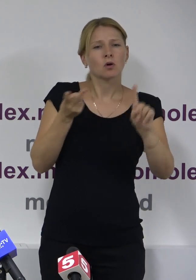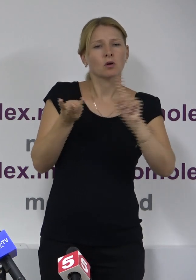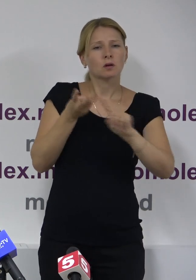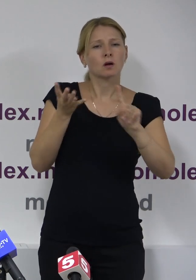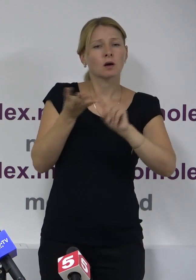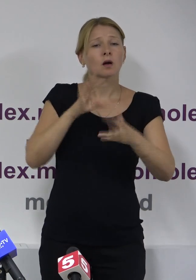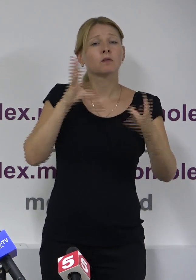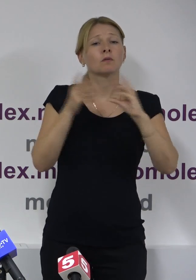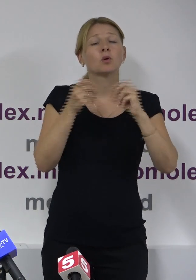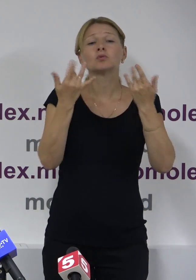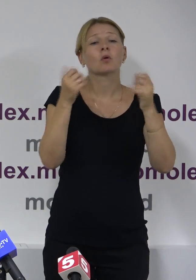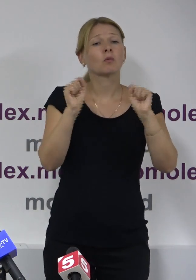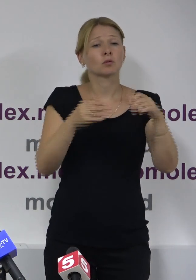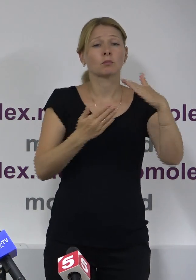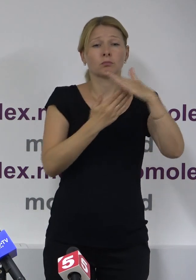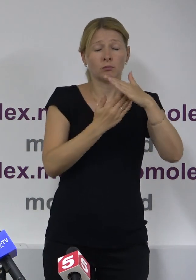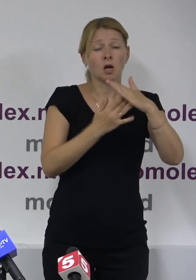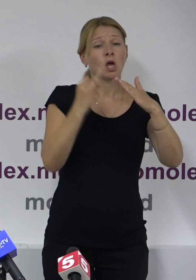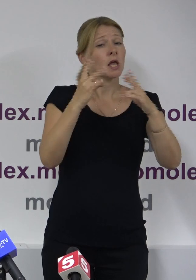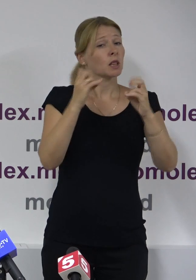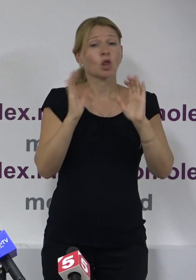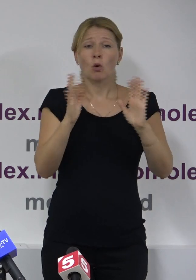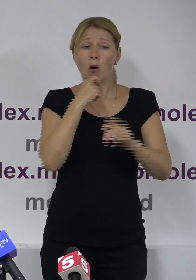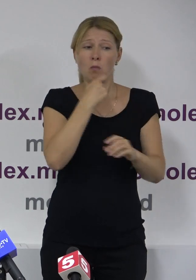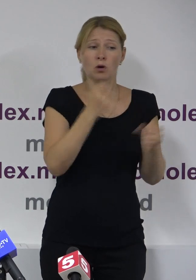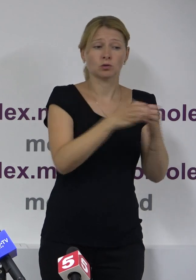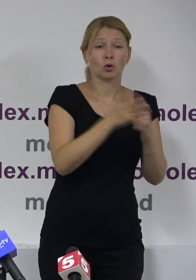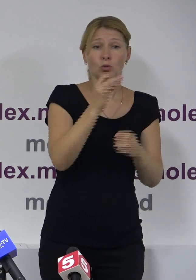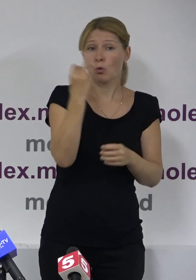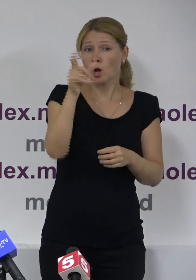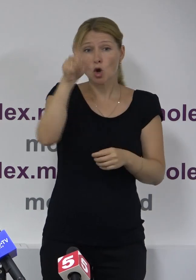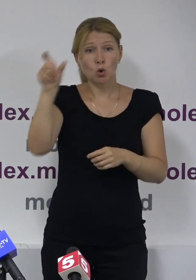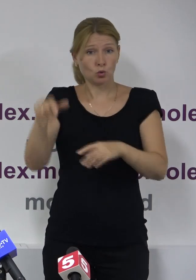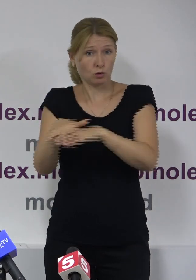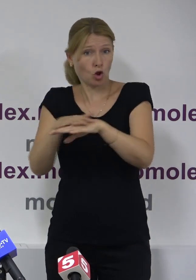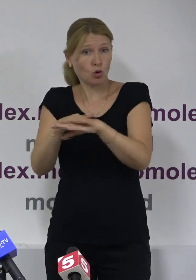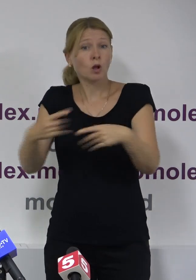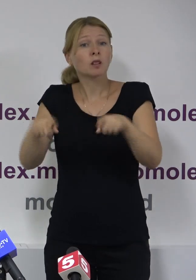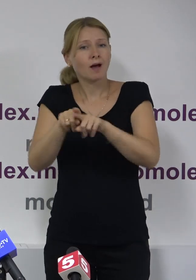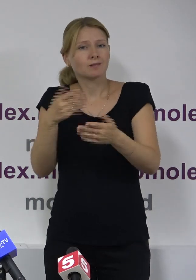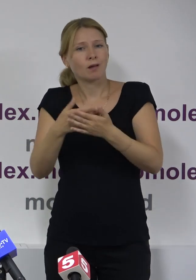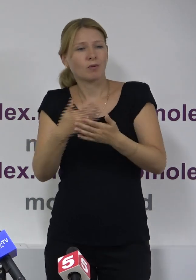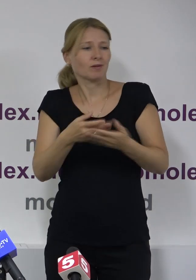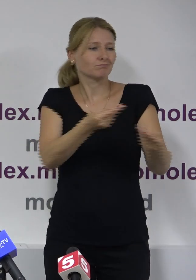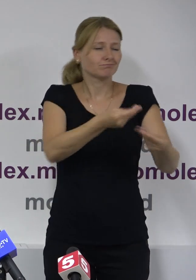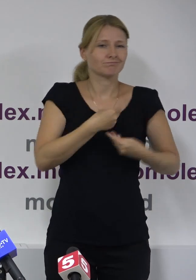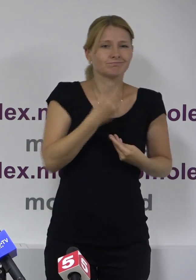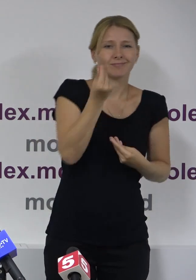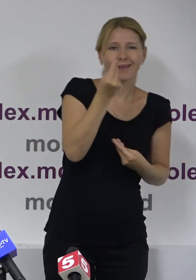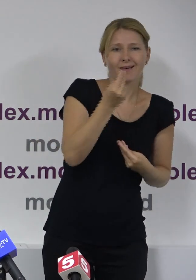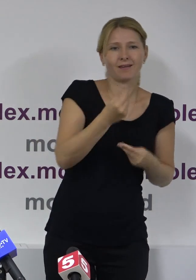sancțiuni pecuniare și pentru alegători, pentru cetățenii care vor accepta să primească bunuri materiale,